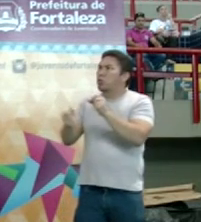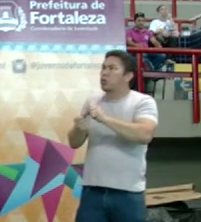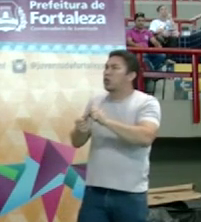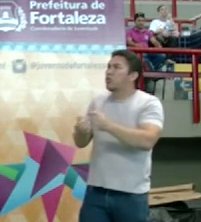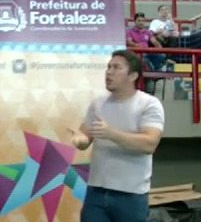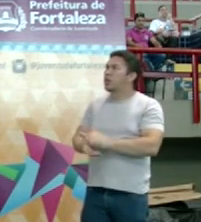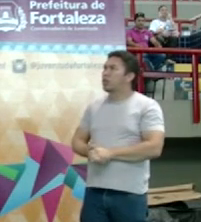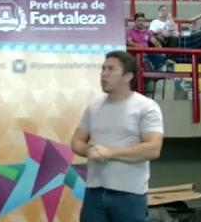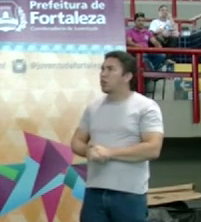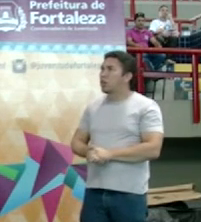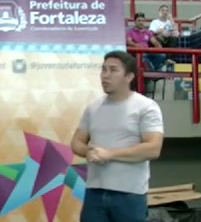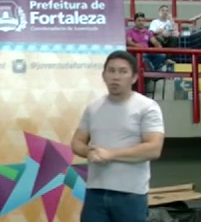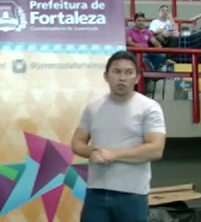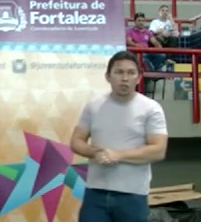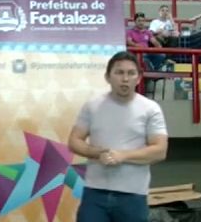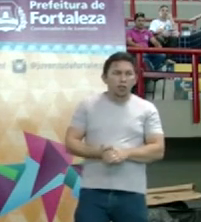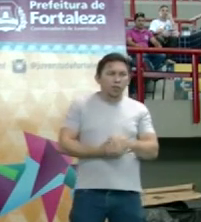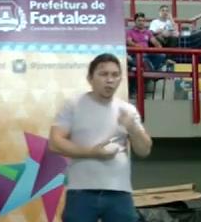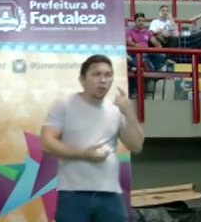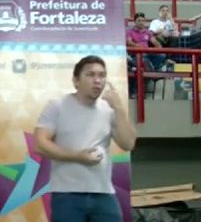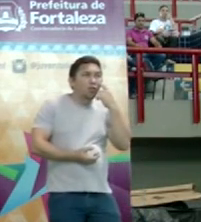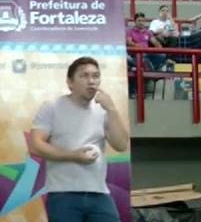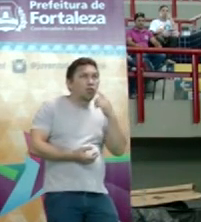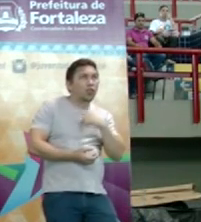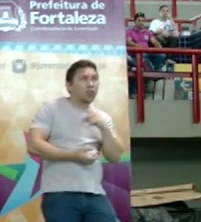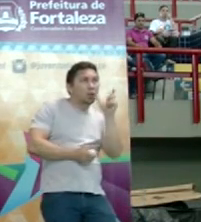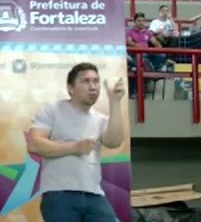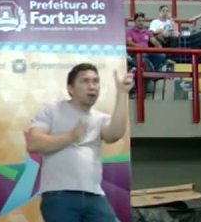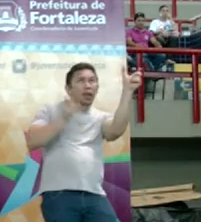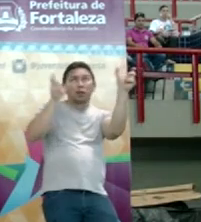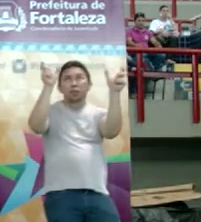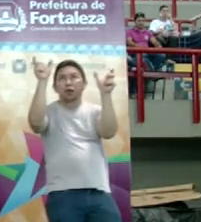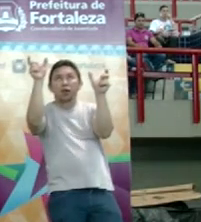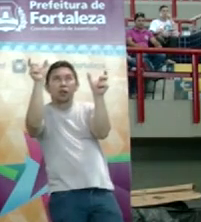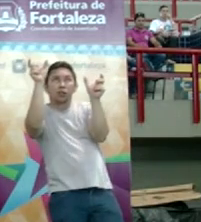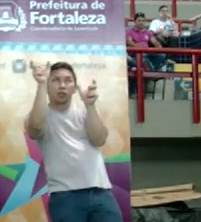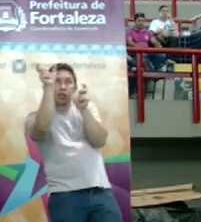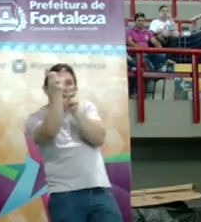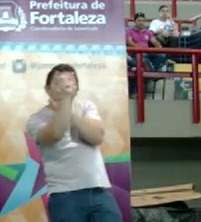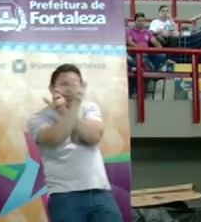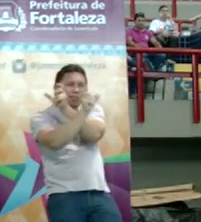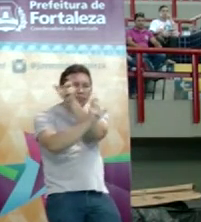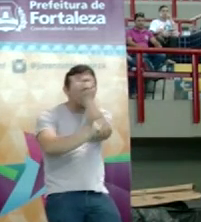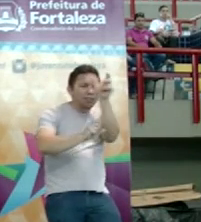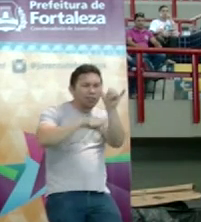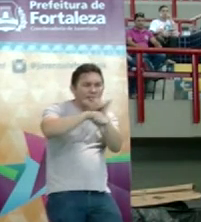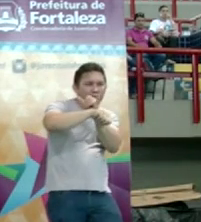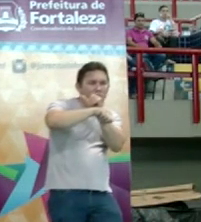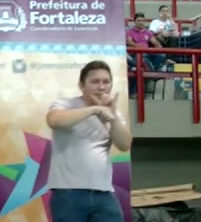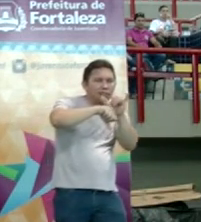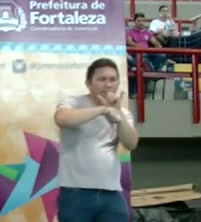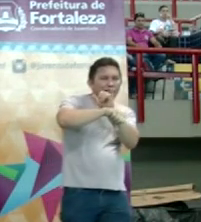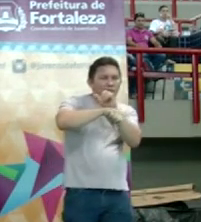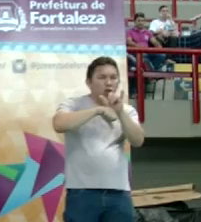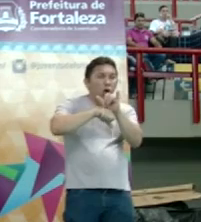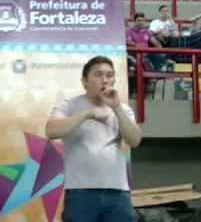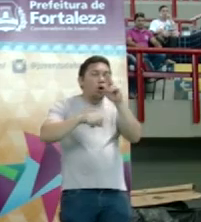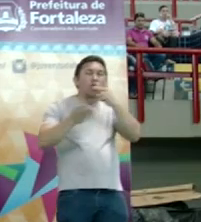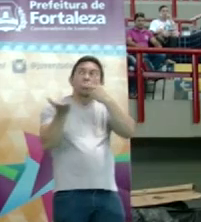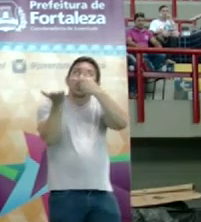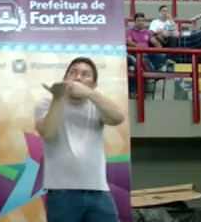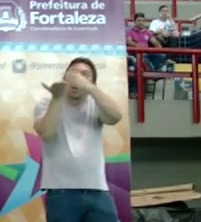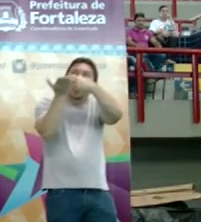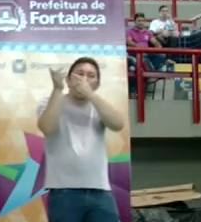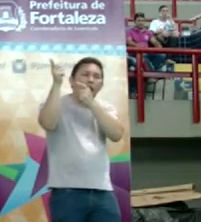faço então? Você muda a ordem das palavras e, se possível, você dá sinônimo para